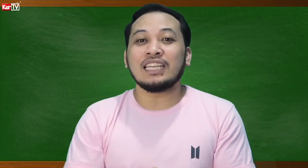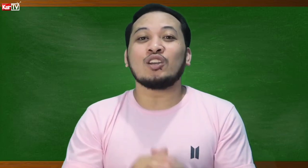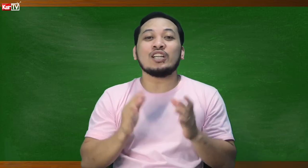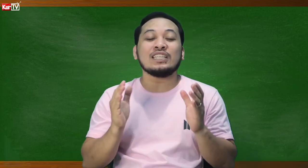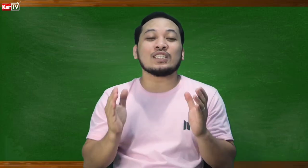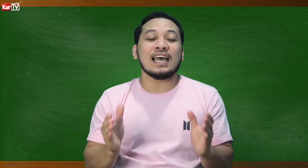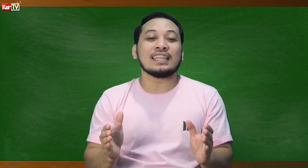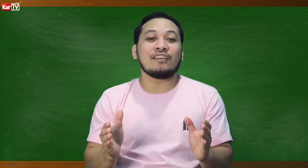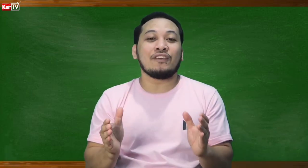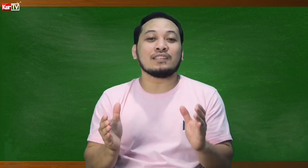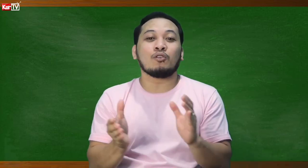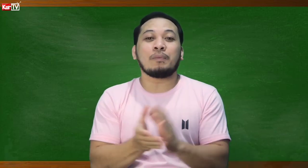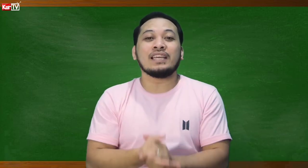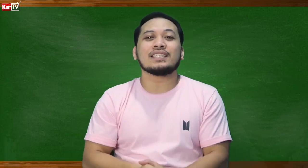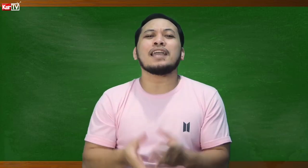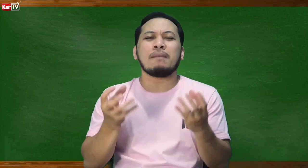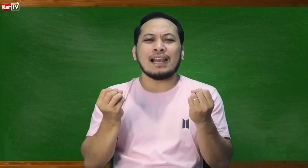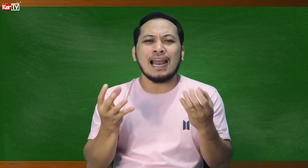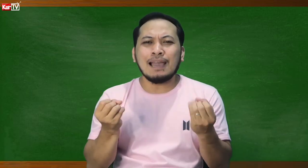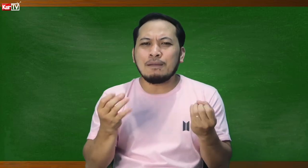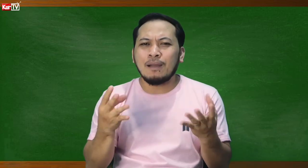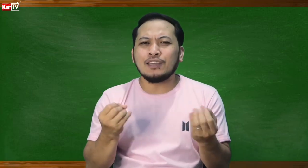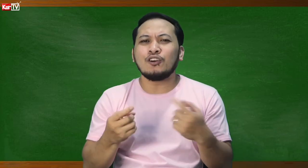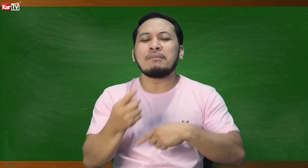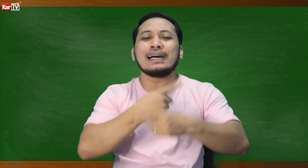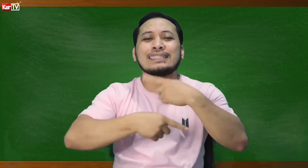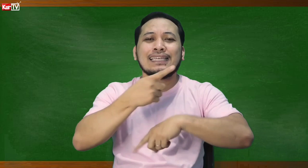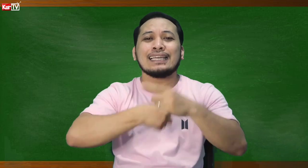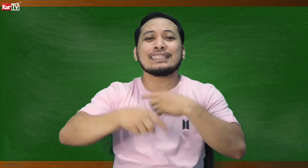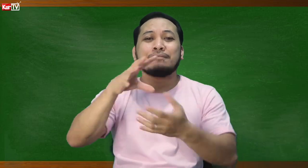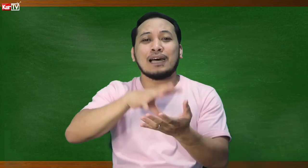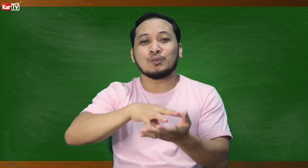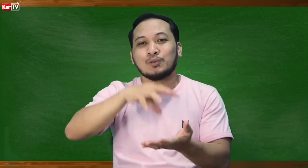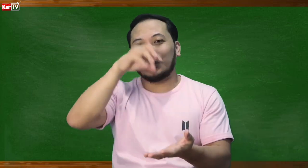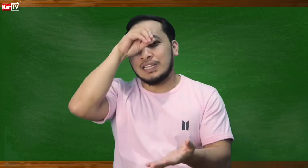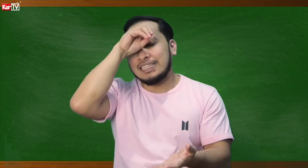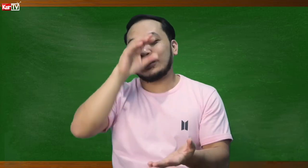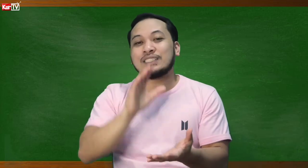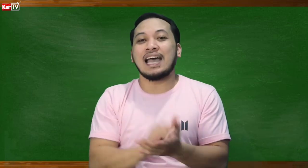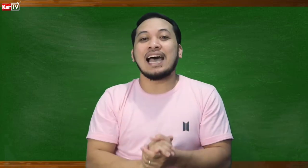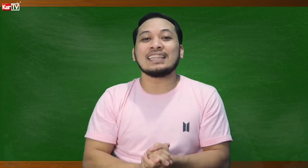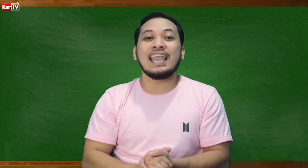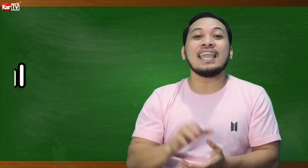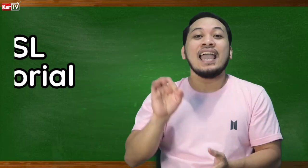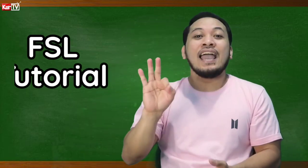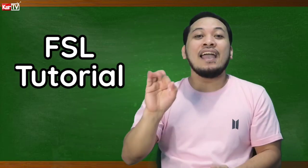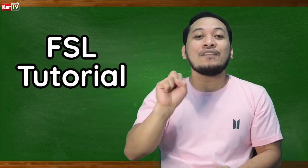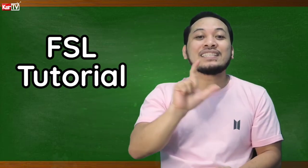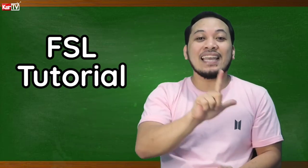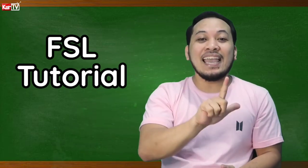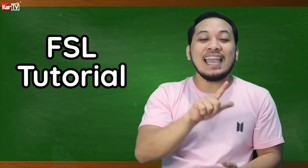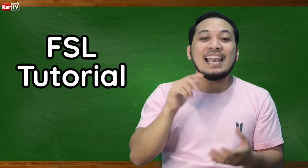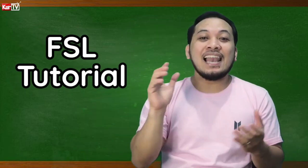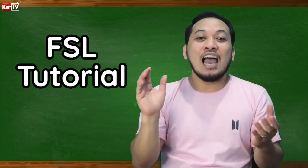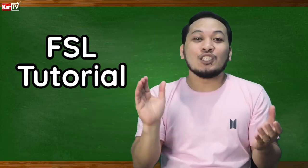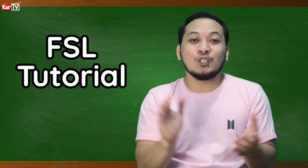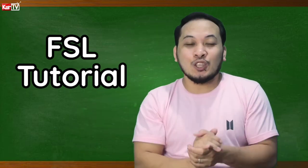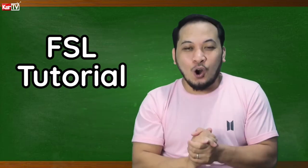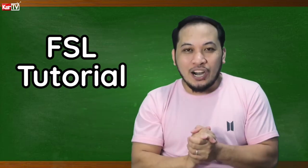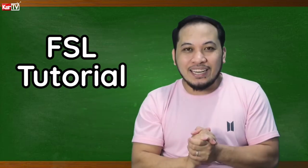or dito sa ating Facebook page, ay marami pa kayong mga senyas na matututunan dito sa ating FSL